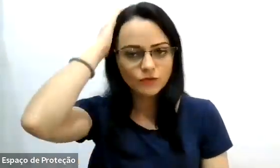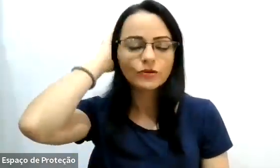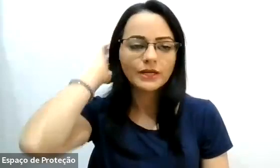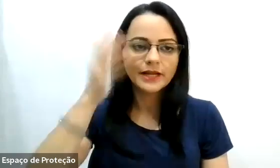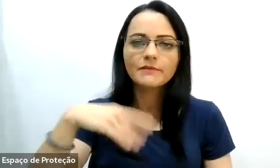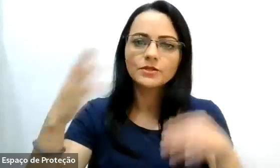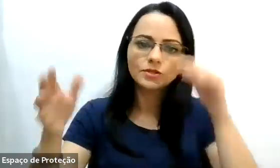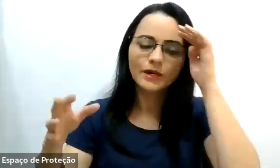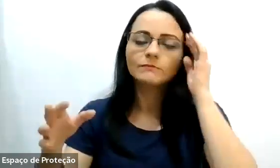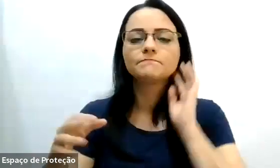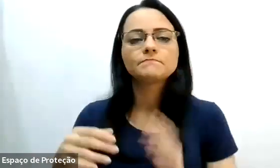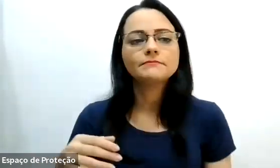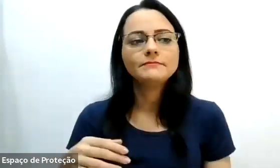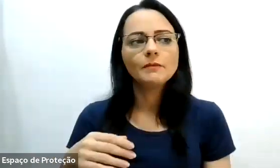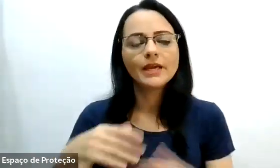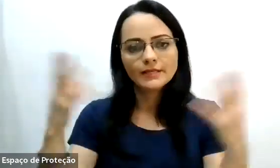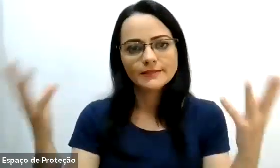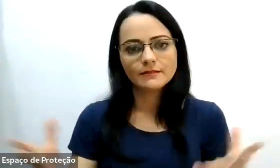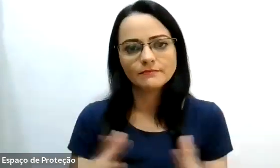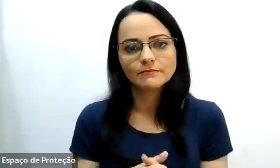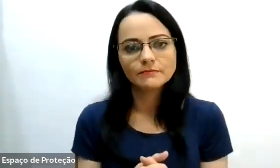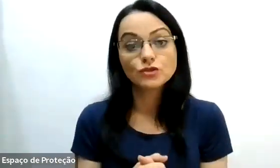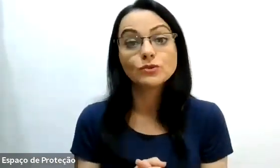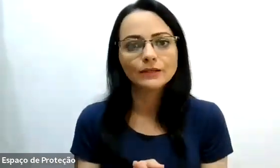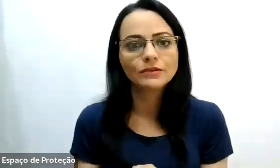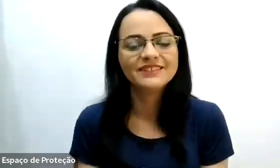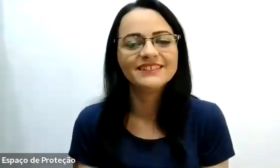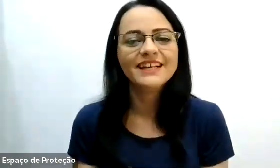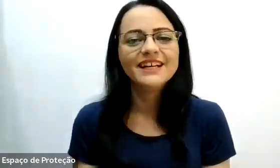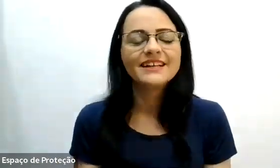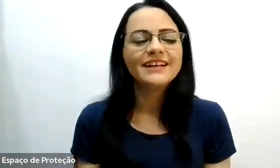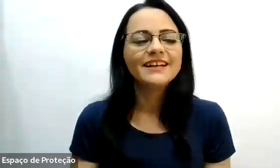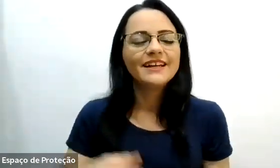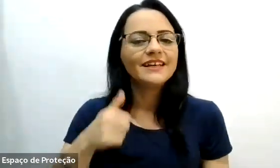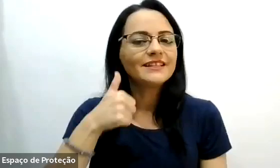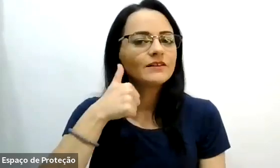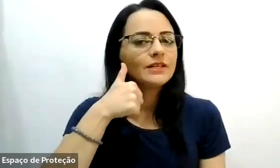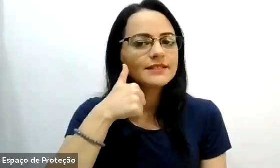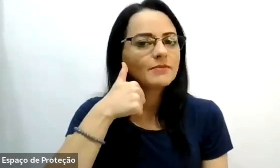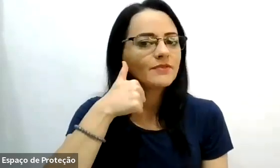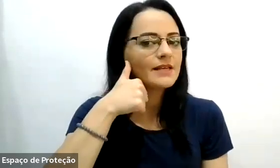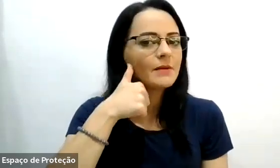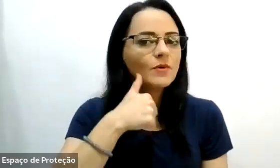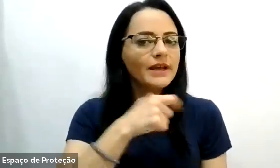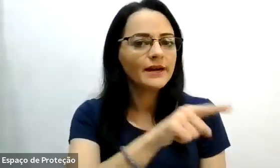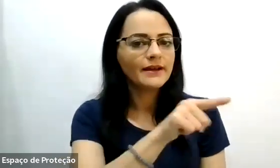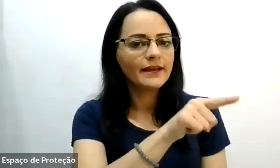professor, é intérprete e tal, bem assim, estudado, né? Então, ele sempre fazia mulher,